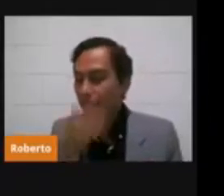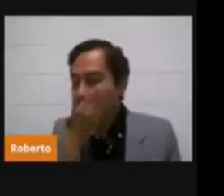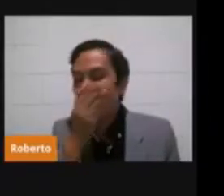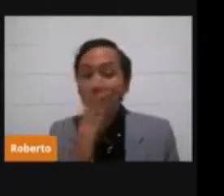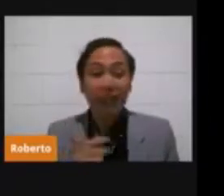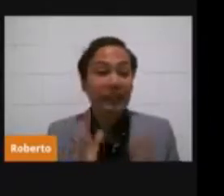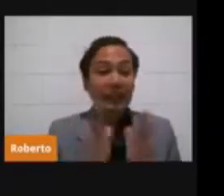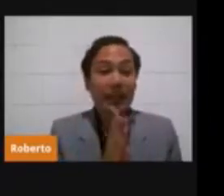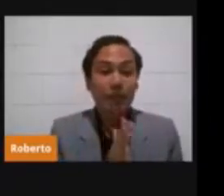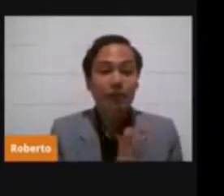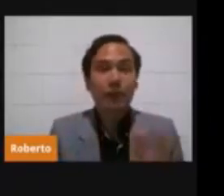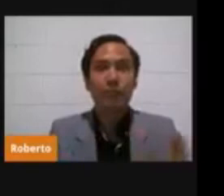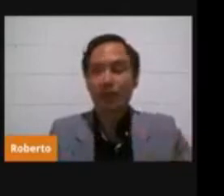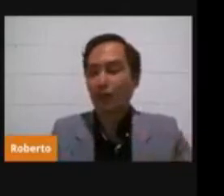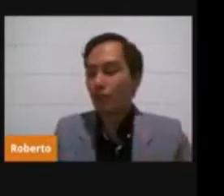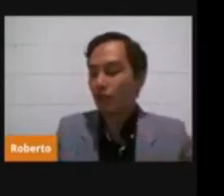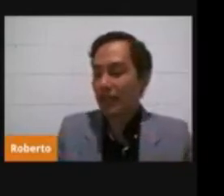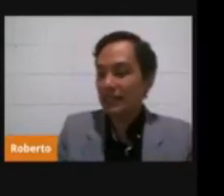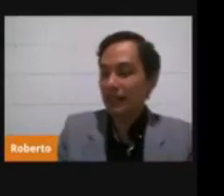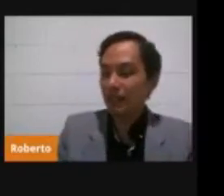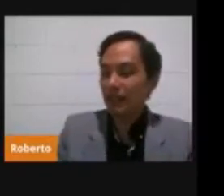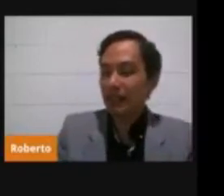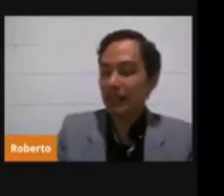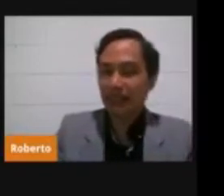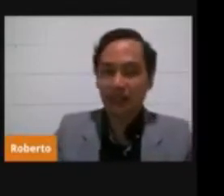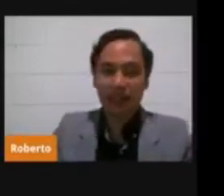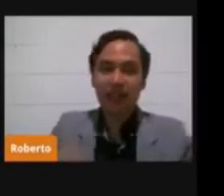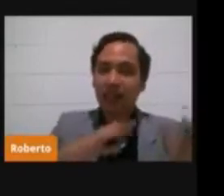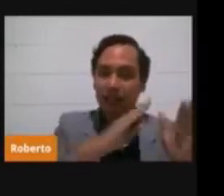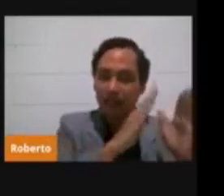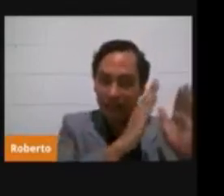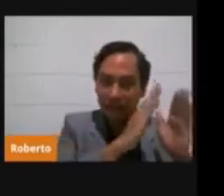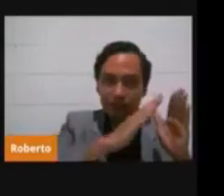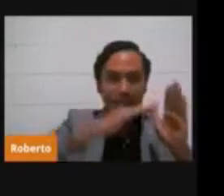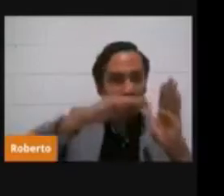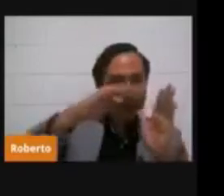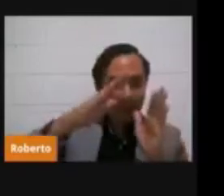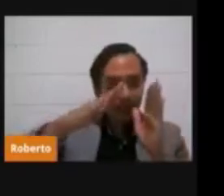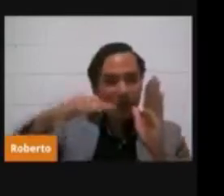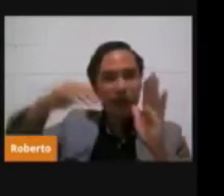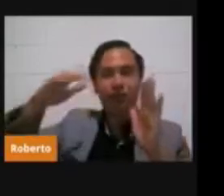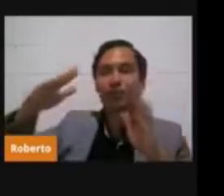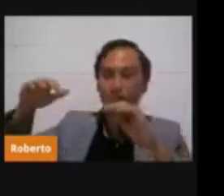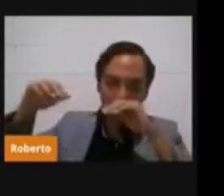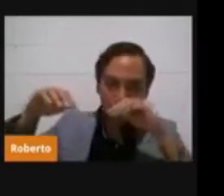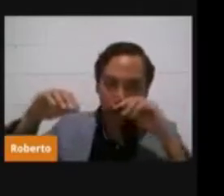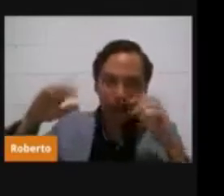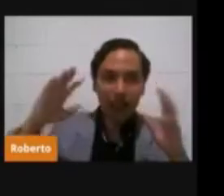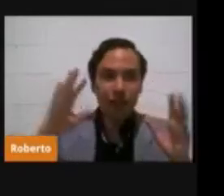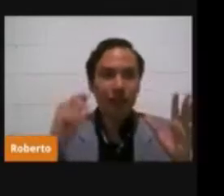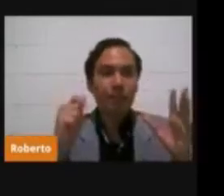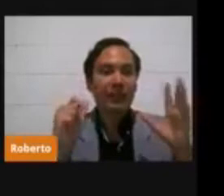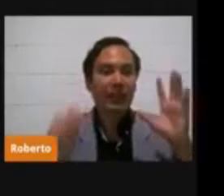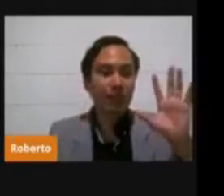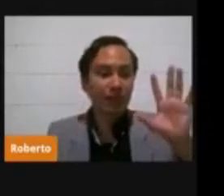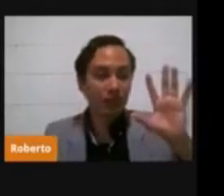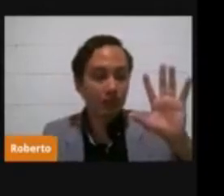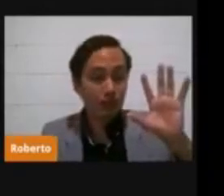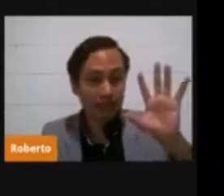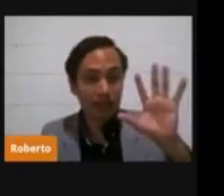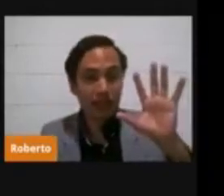que entendamos como quiero que entendamos que lo quiero llevar como una ruta, digamos,